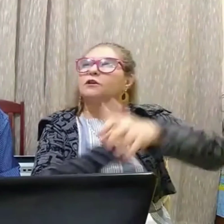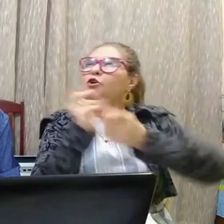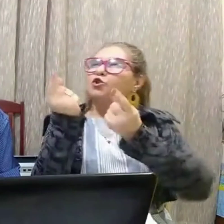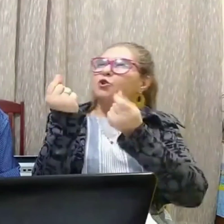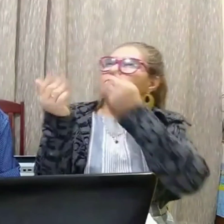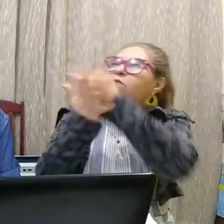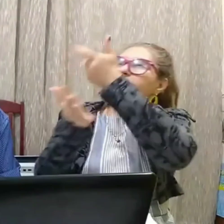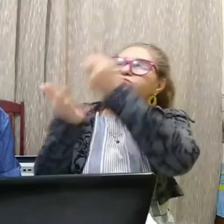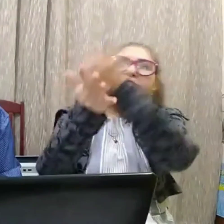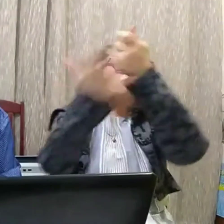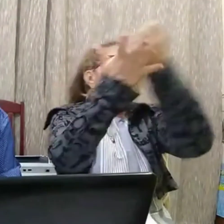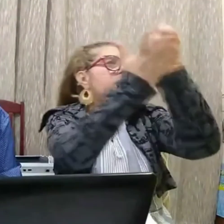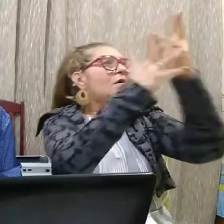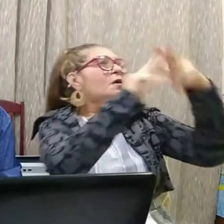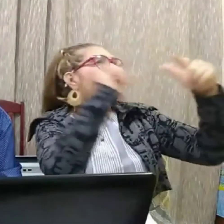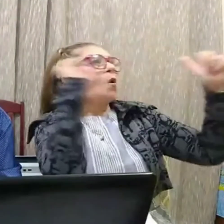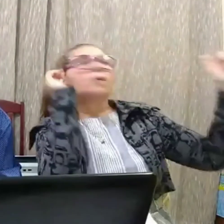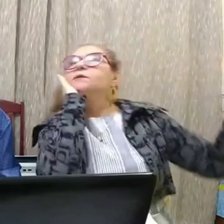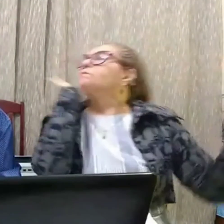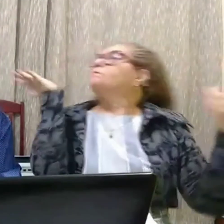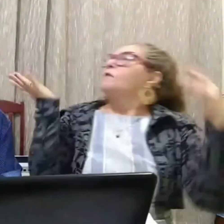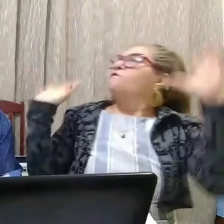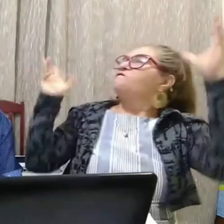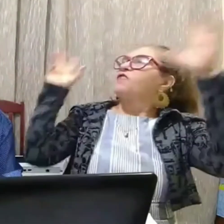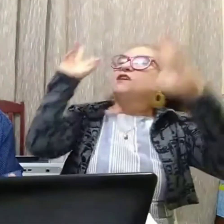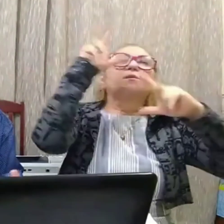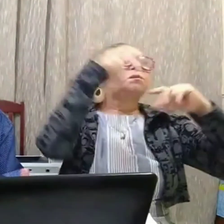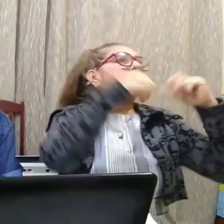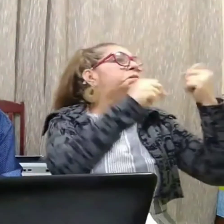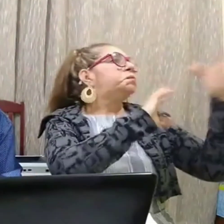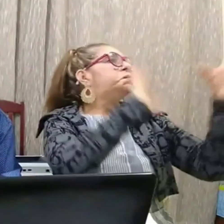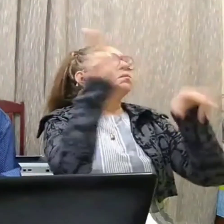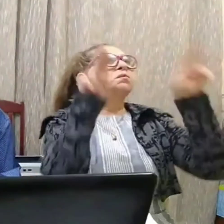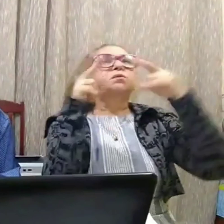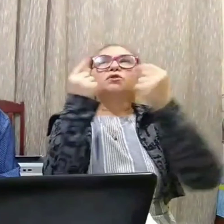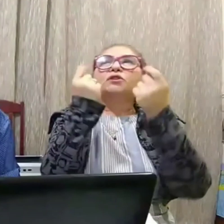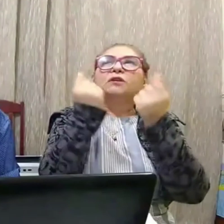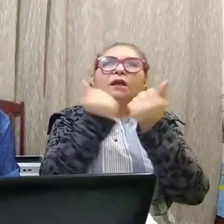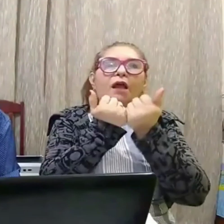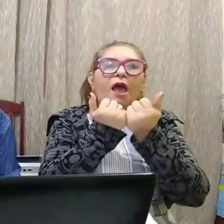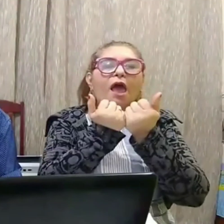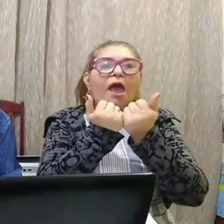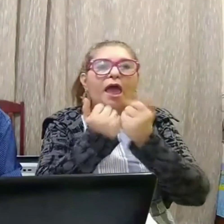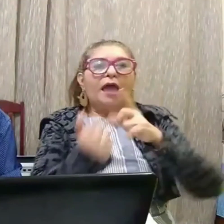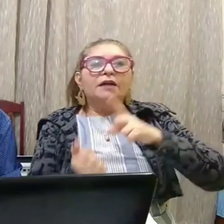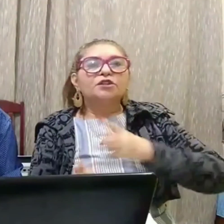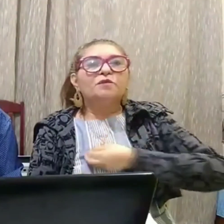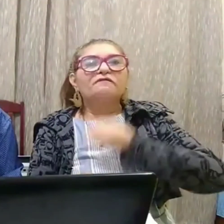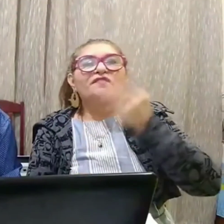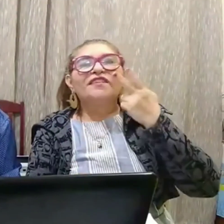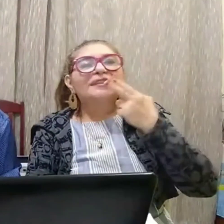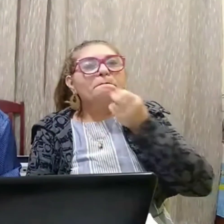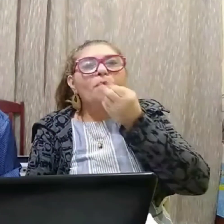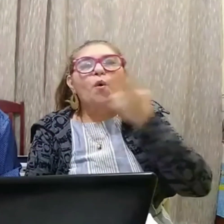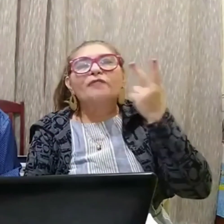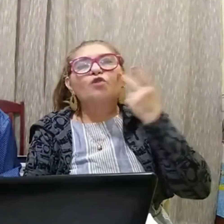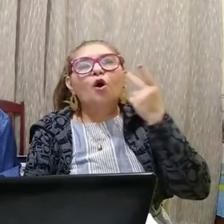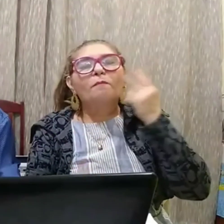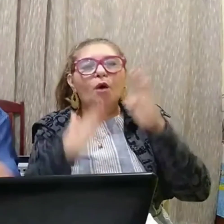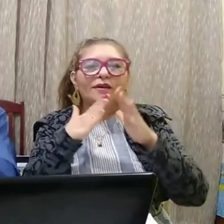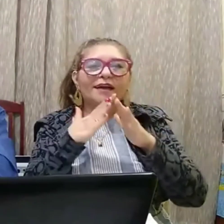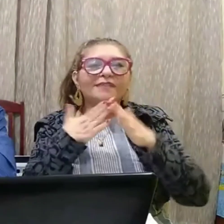seus bens, vivendo dissolutamente. Ele tinha uma vida normal, uma vida tranquila em casa,